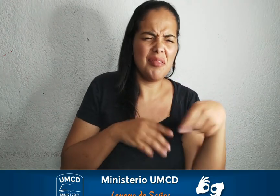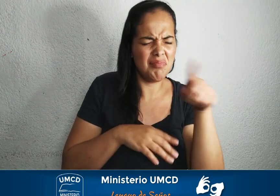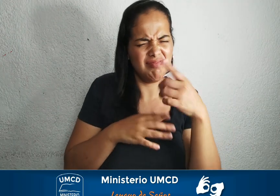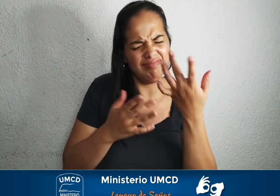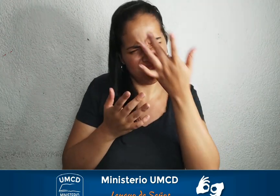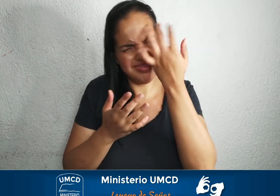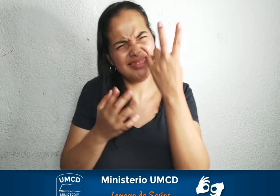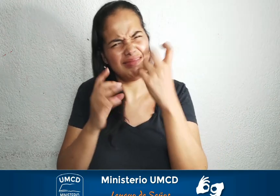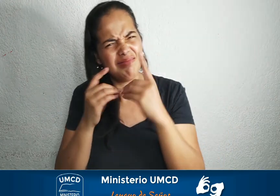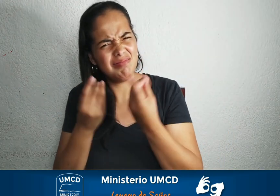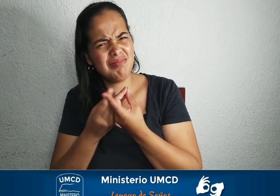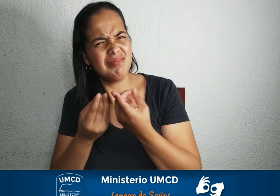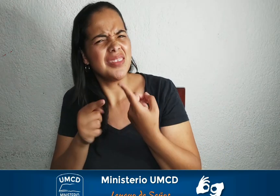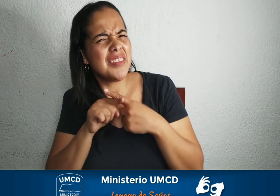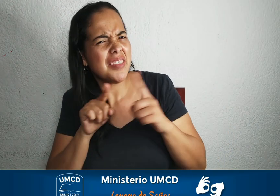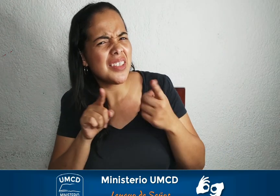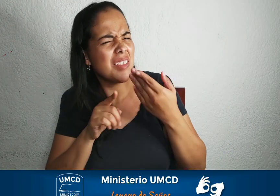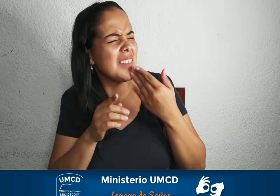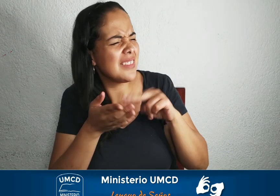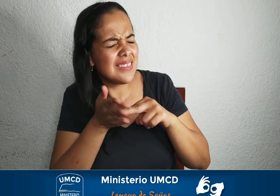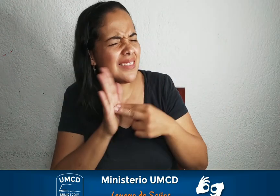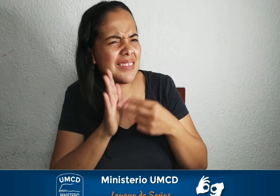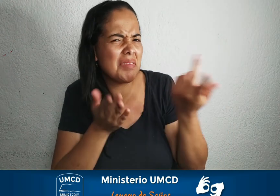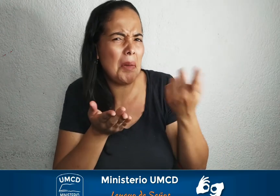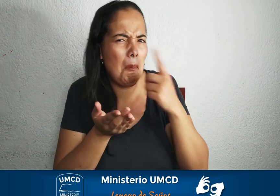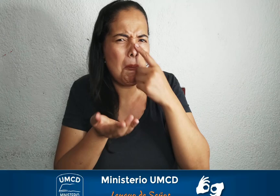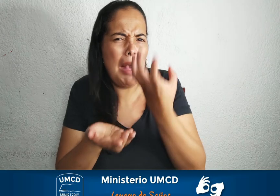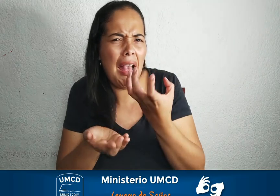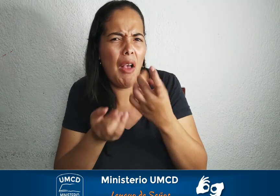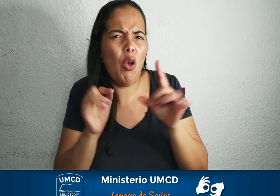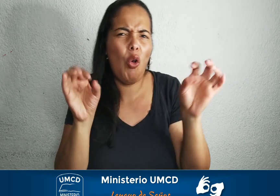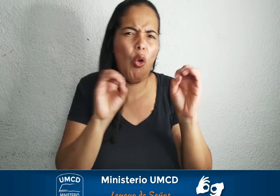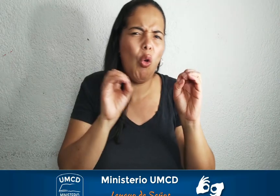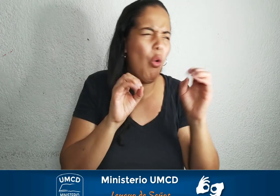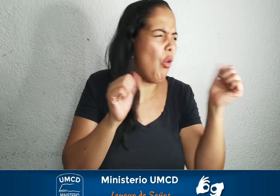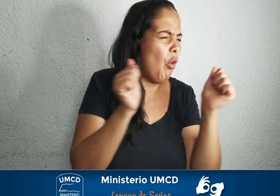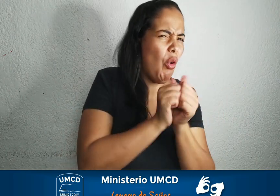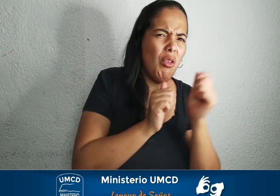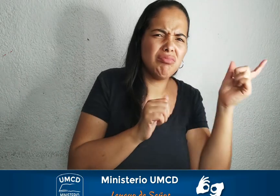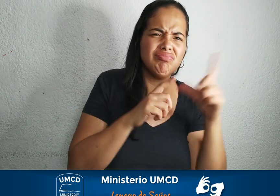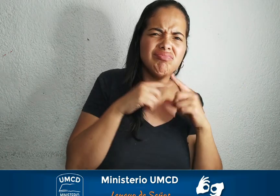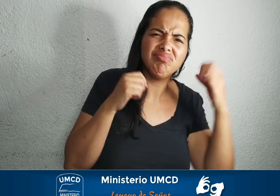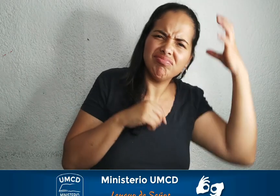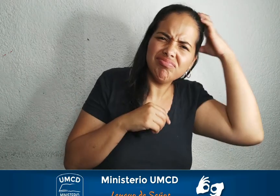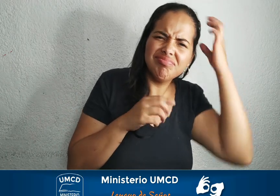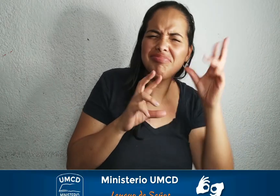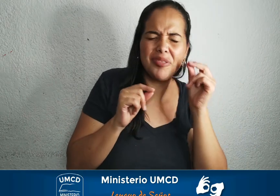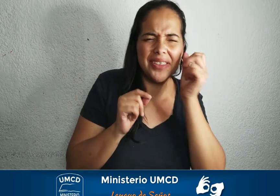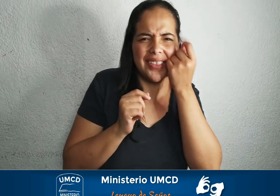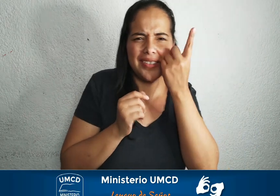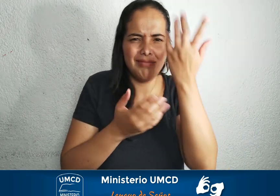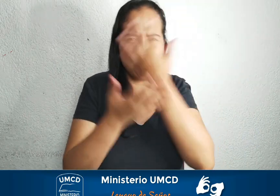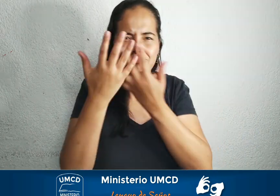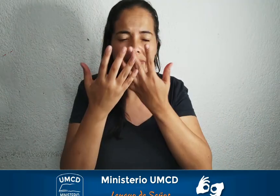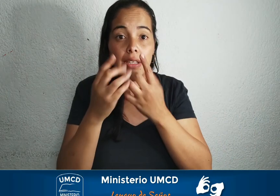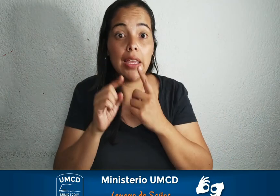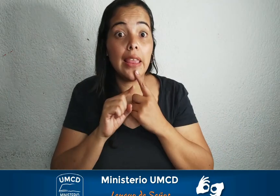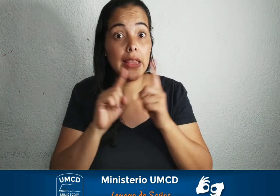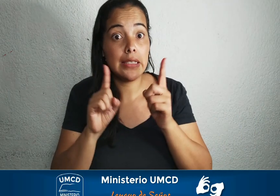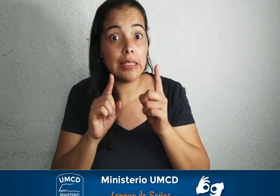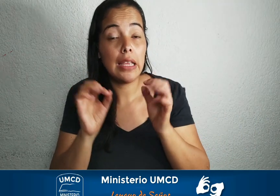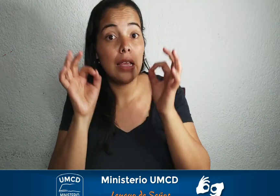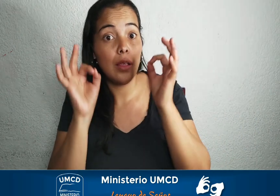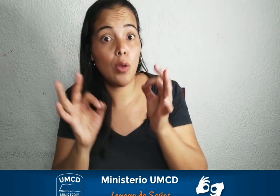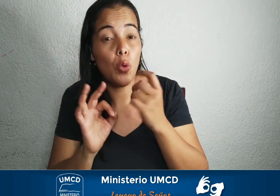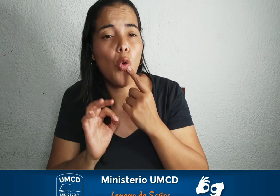sí diciendo: es porque no trajimos pan. ¿Cuántas veces nosotros tenemos la dificultad de poder entender